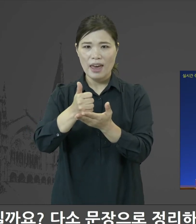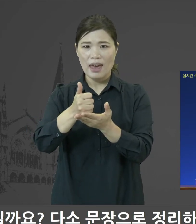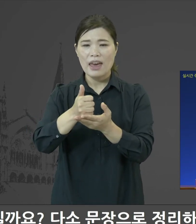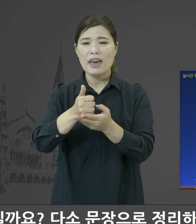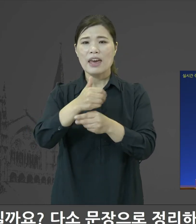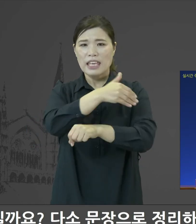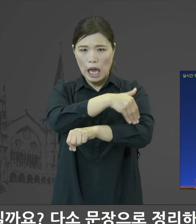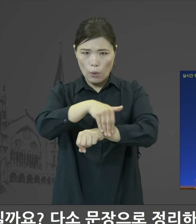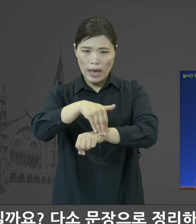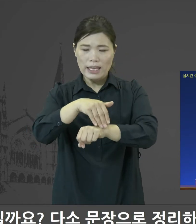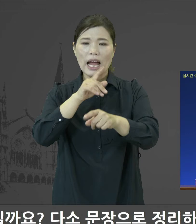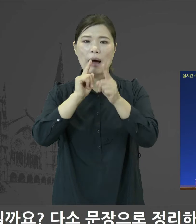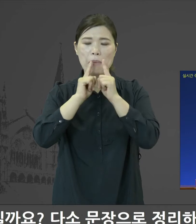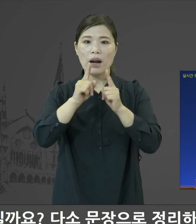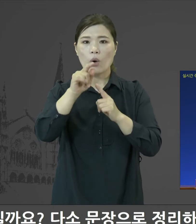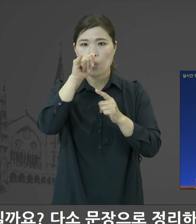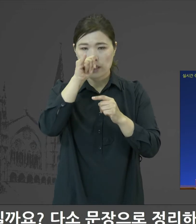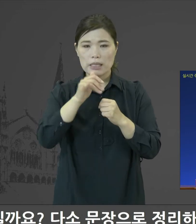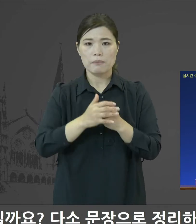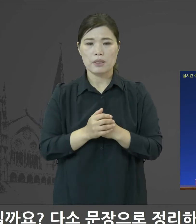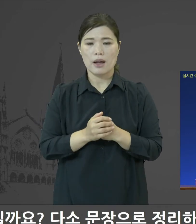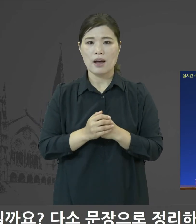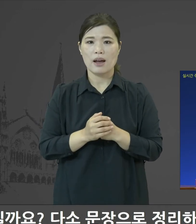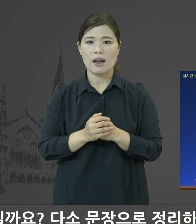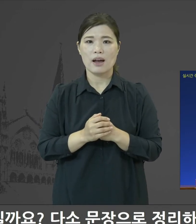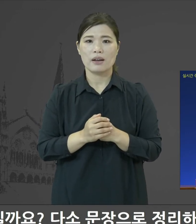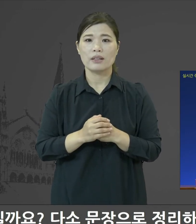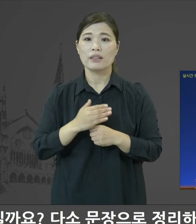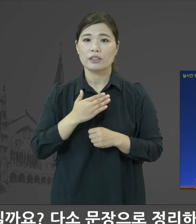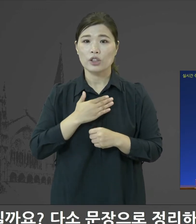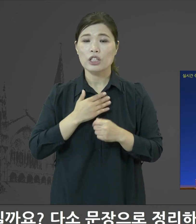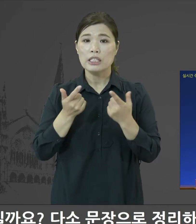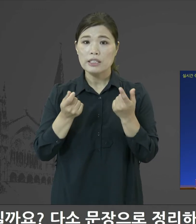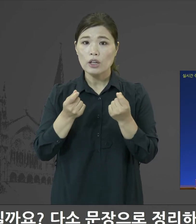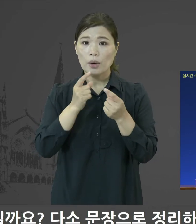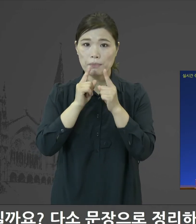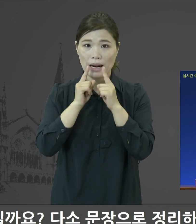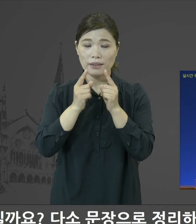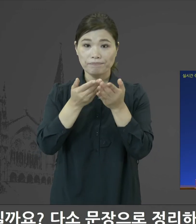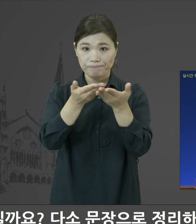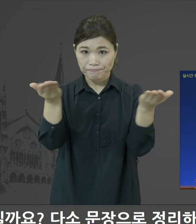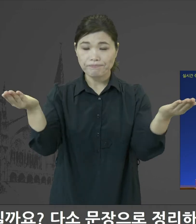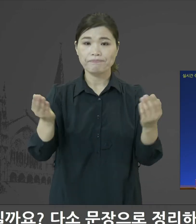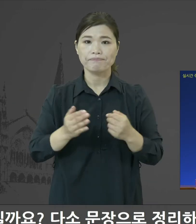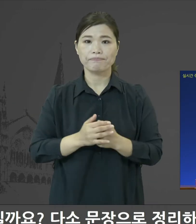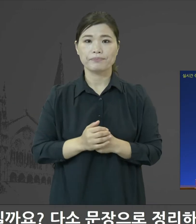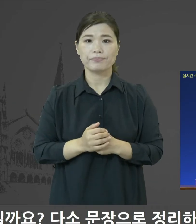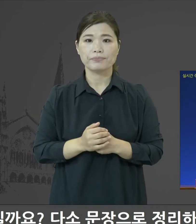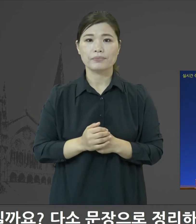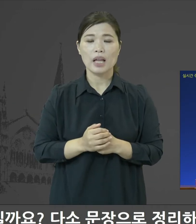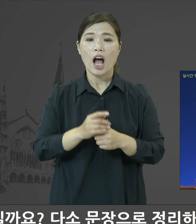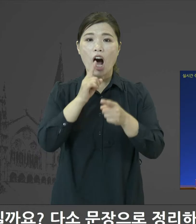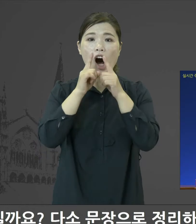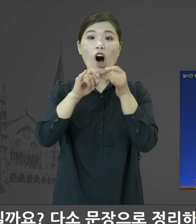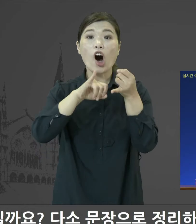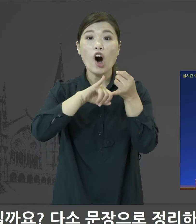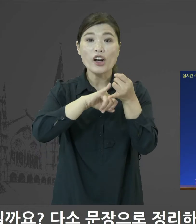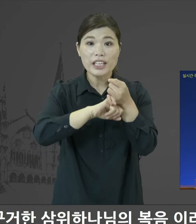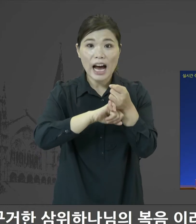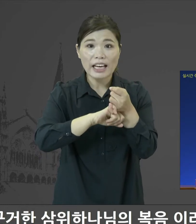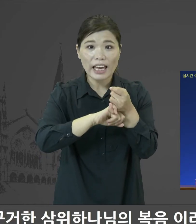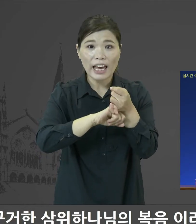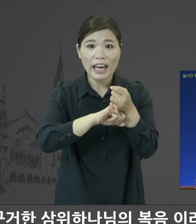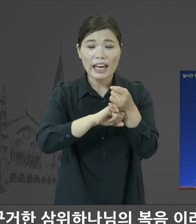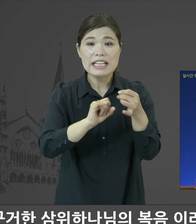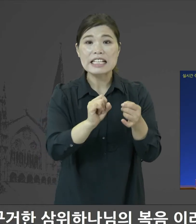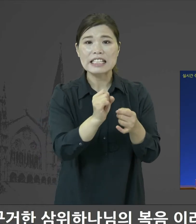많이 있습니다. 저는 특별히 이렇게 정리해서 사랑하는 충현의 가족들과 나누고 싶습니다. 언약에 근거한 삼위